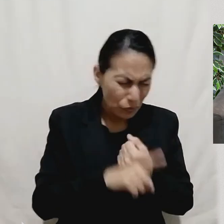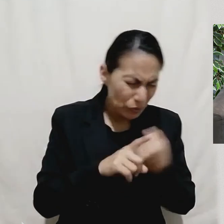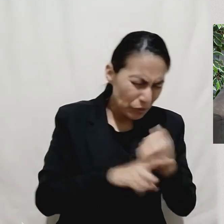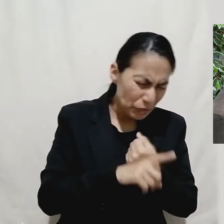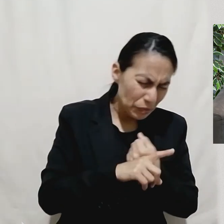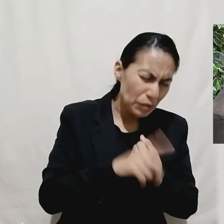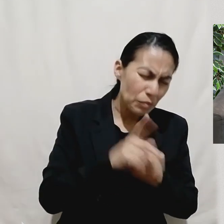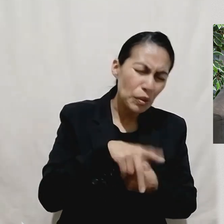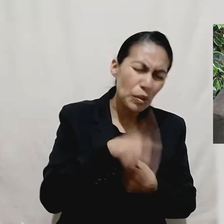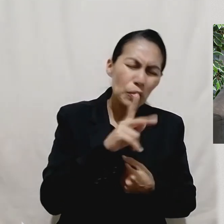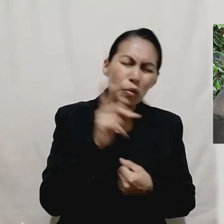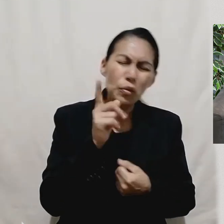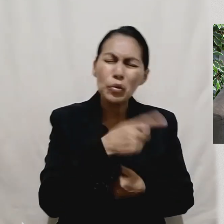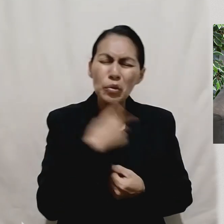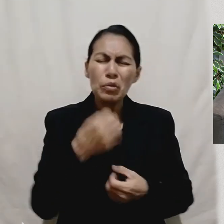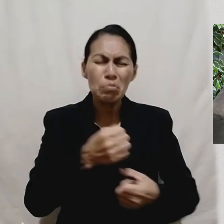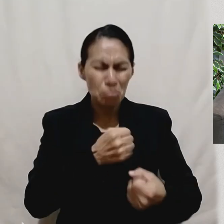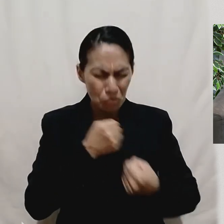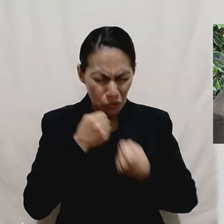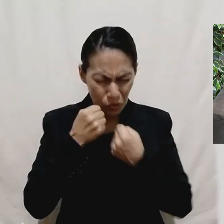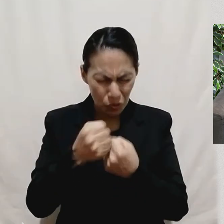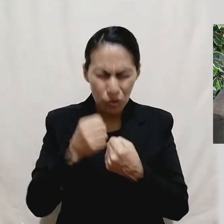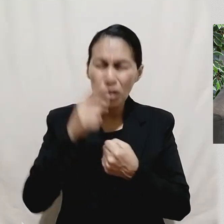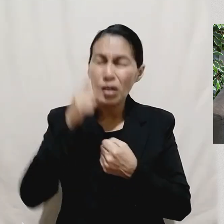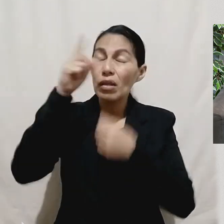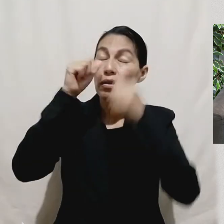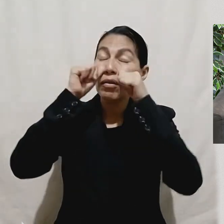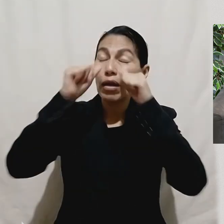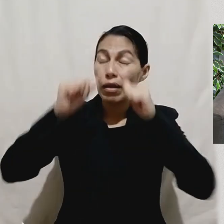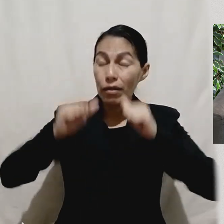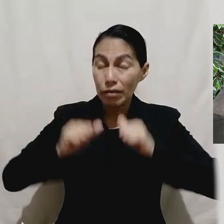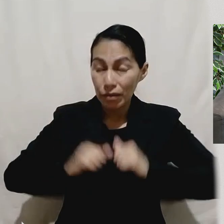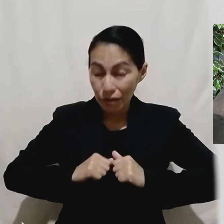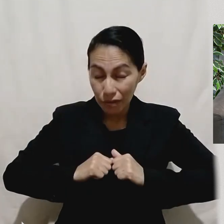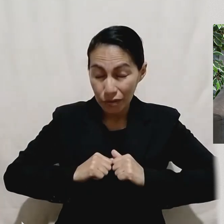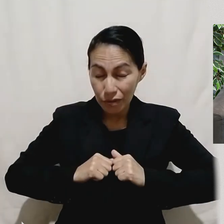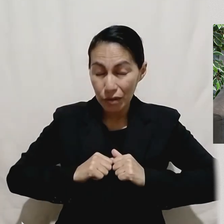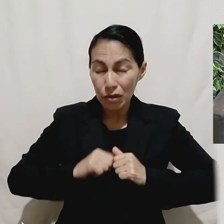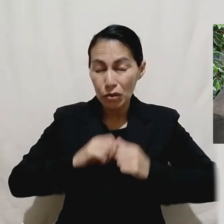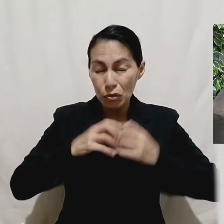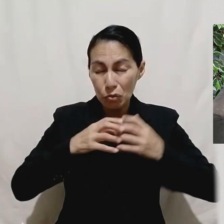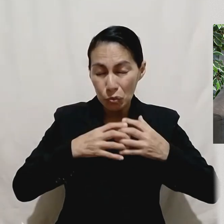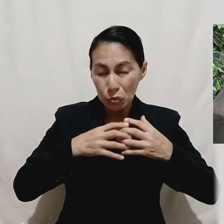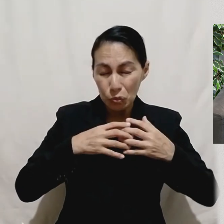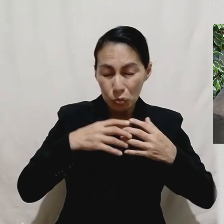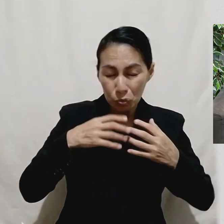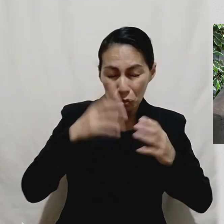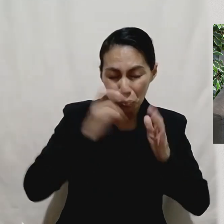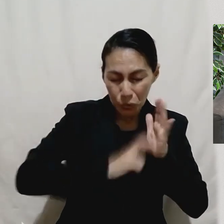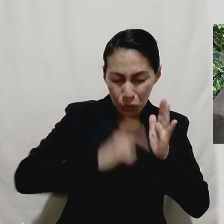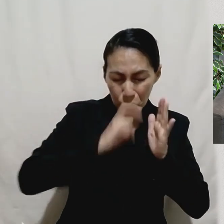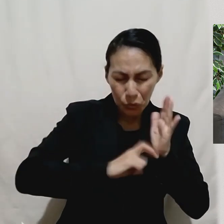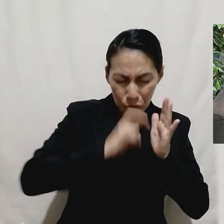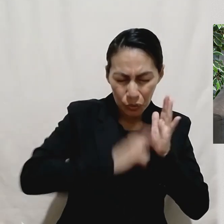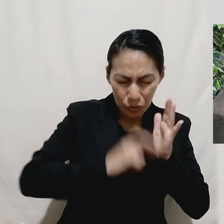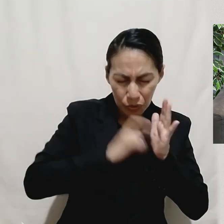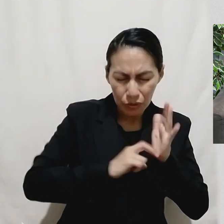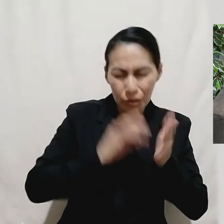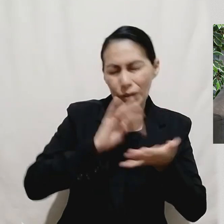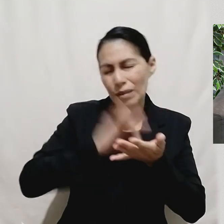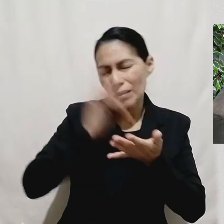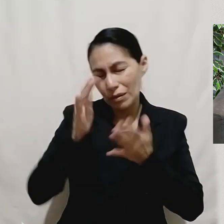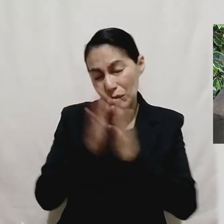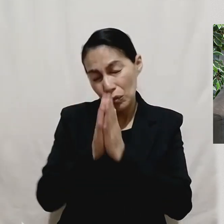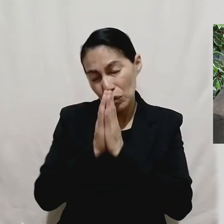seguridad de que nos escuchas de que estás trabajando en nuestros corazones Quédate por favor con cada familia este Gracias